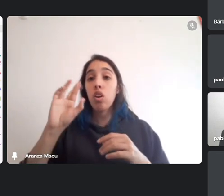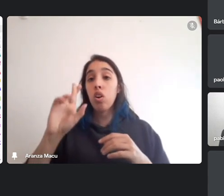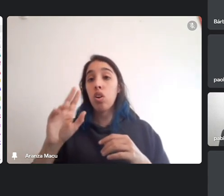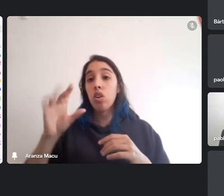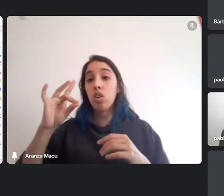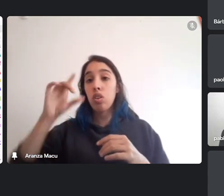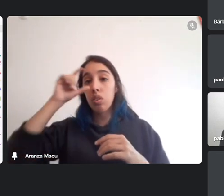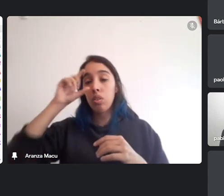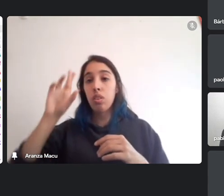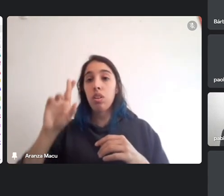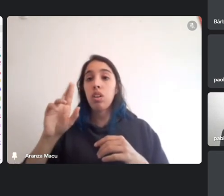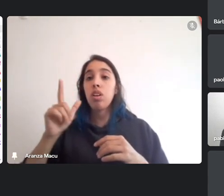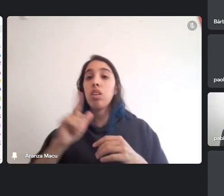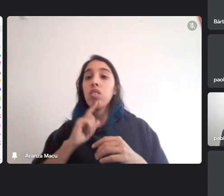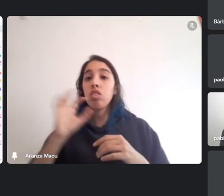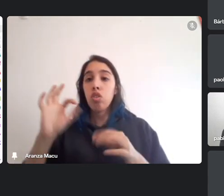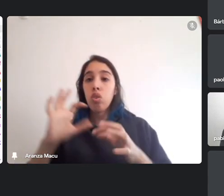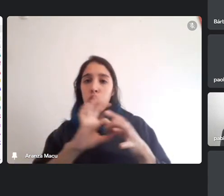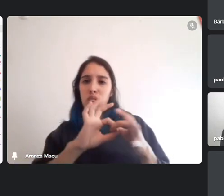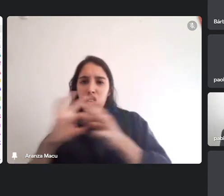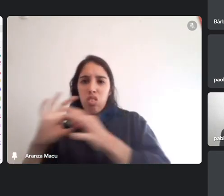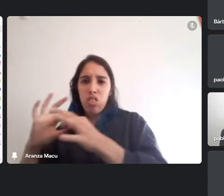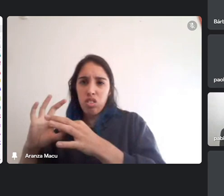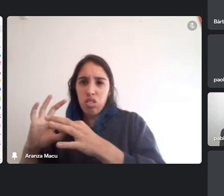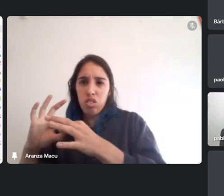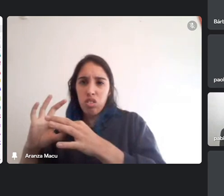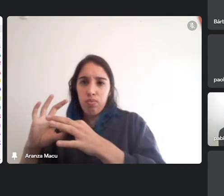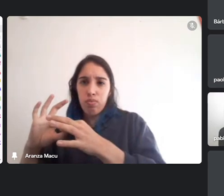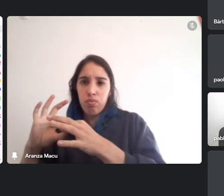implica un propósito que se traduce para.